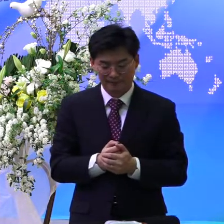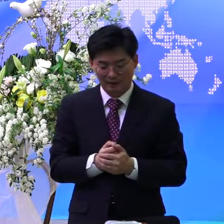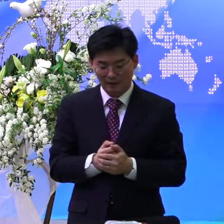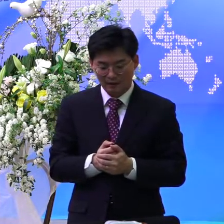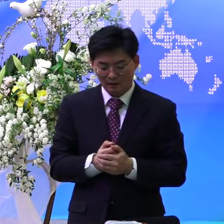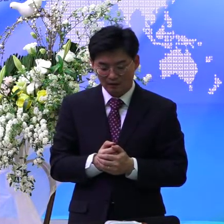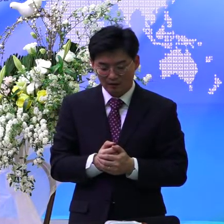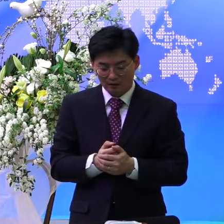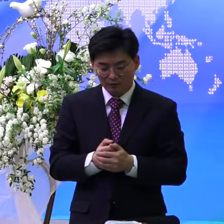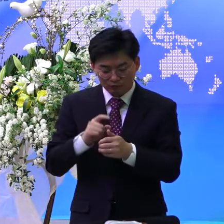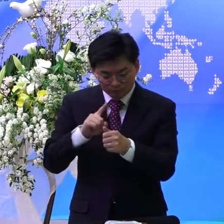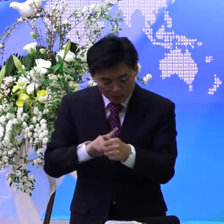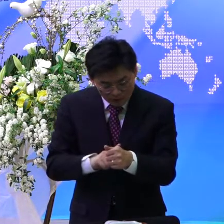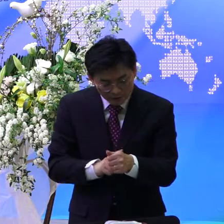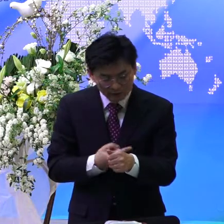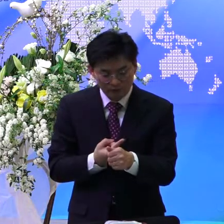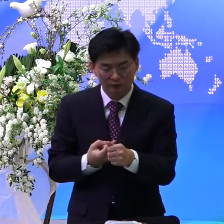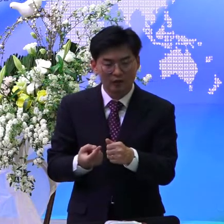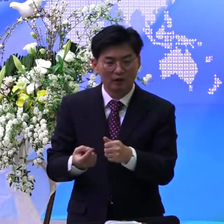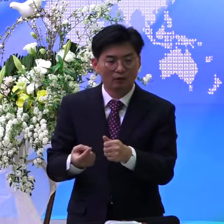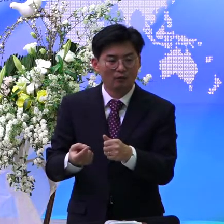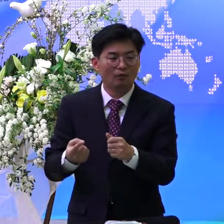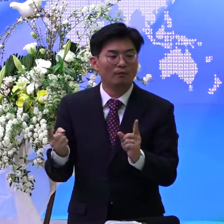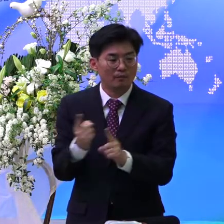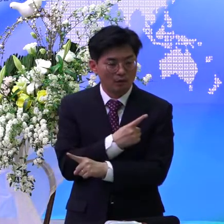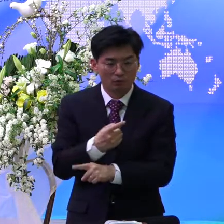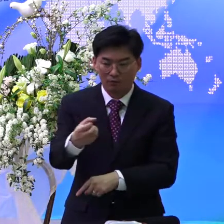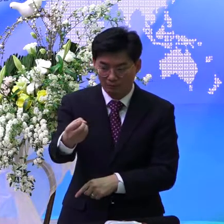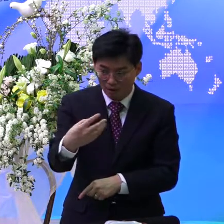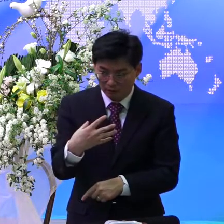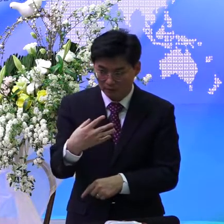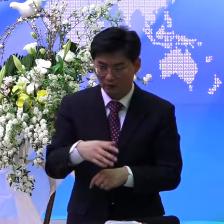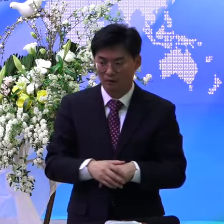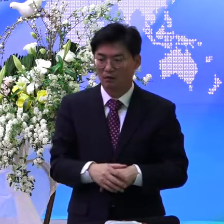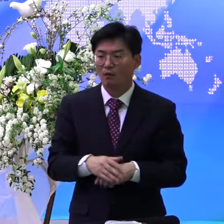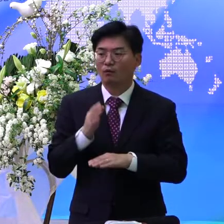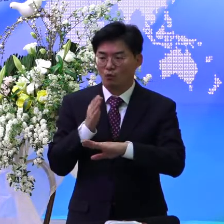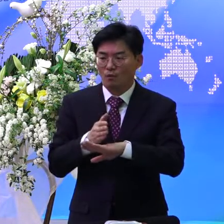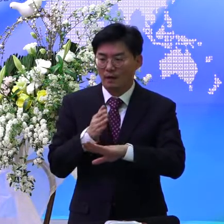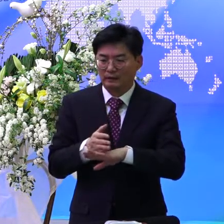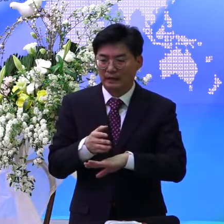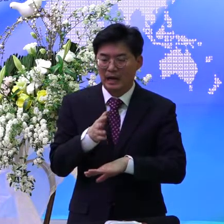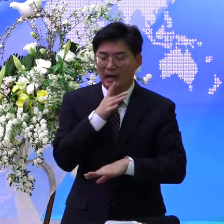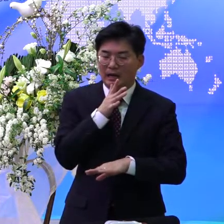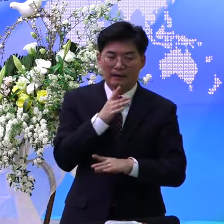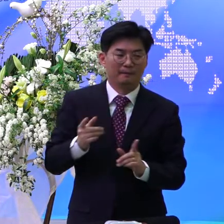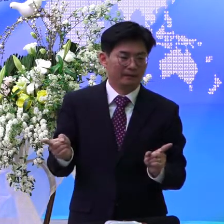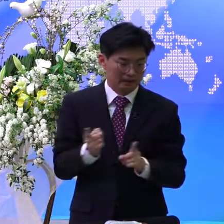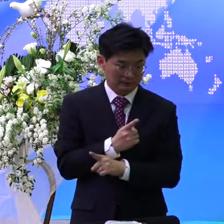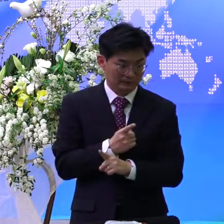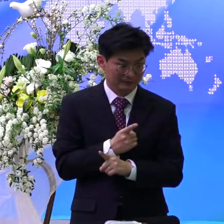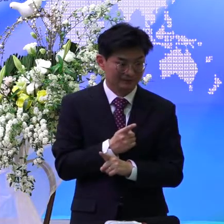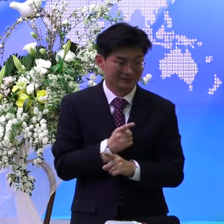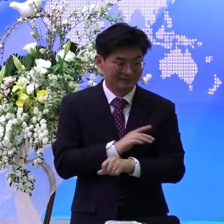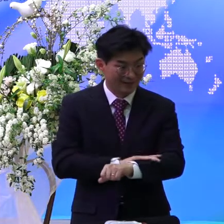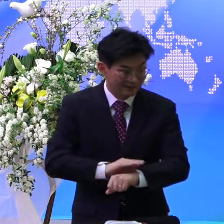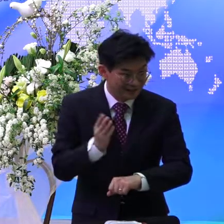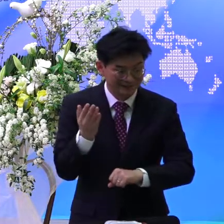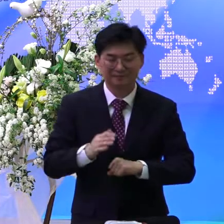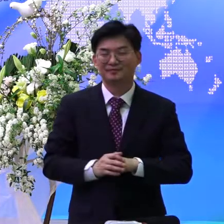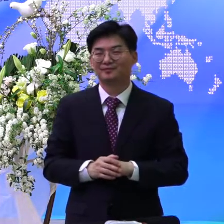수가 없었는데 정말 하나님이 보내셨다. 하나님은 말씀해 주셨다라고 여러 번 이야기했습니다. 그의